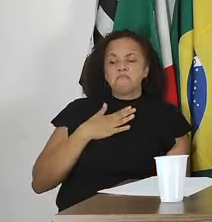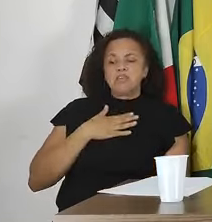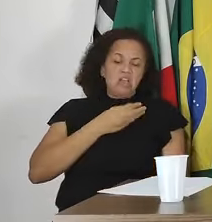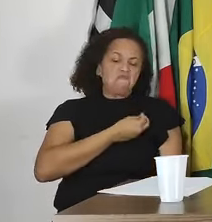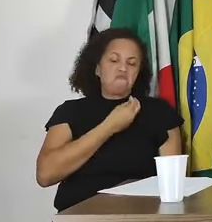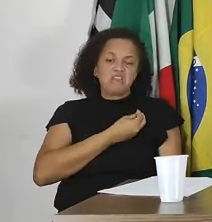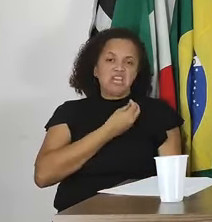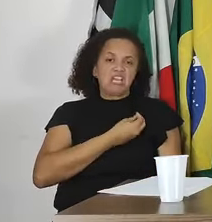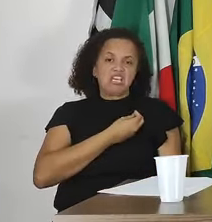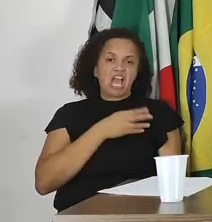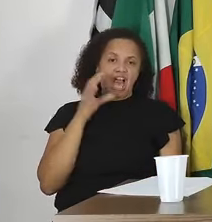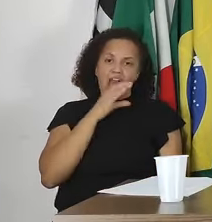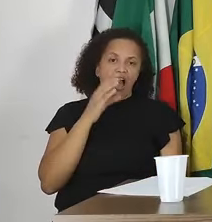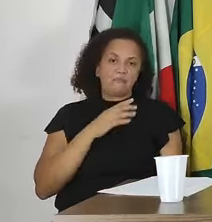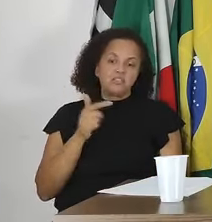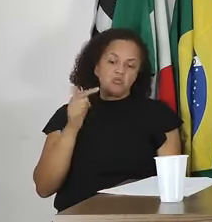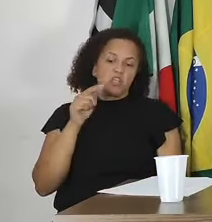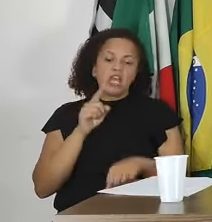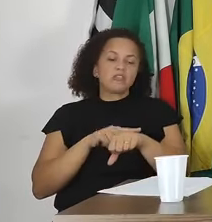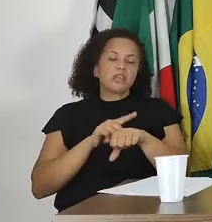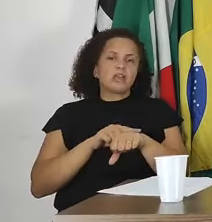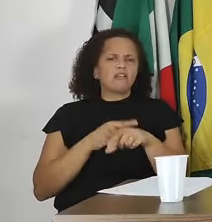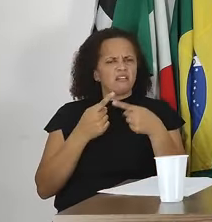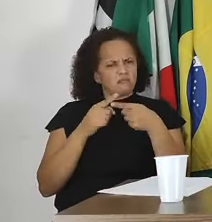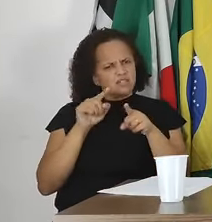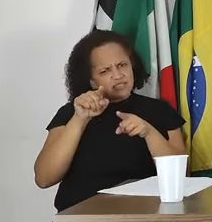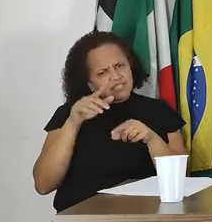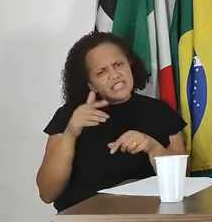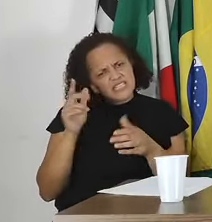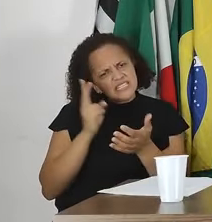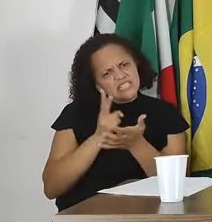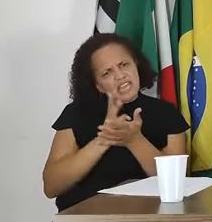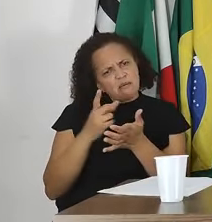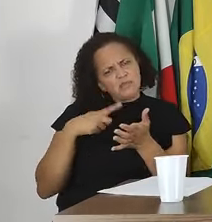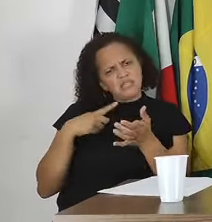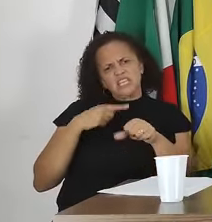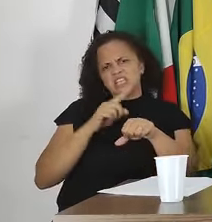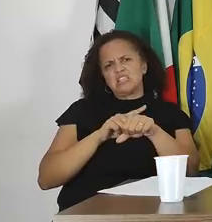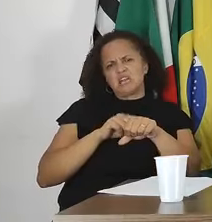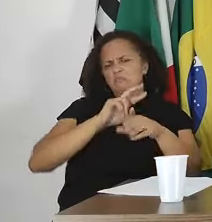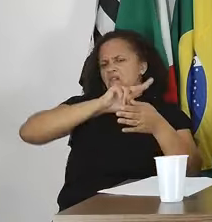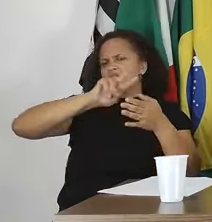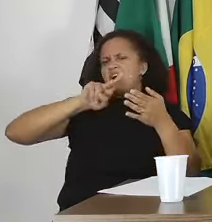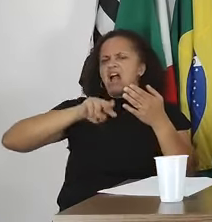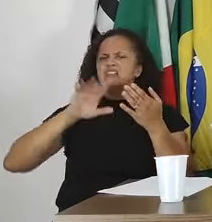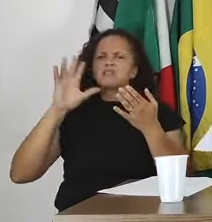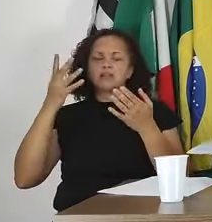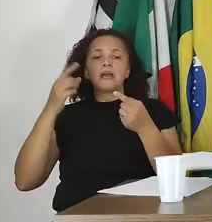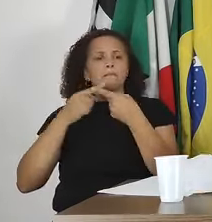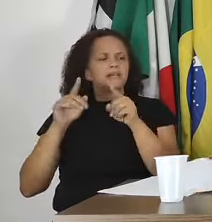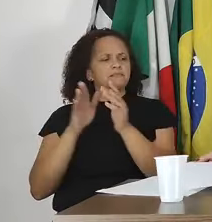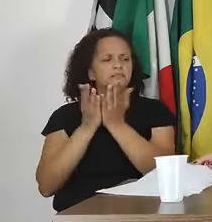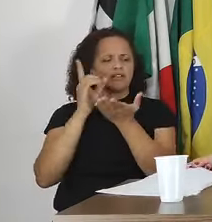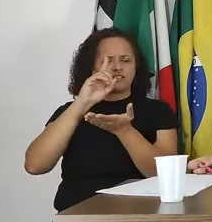você acha tempo para tantas coisas, por que para a palavra de Deus a gente não acha tempo, né? Então é